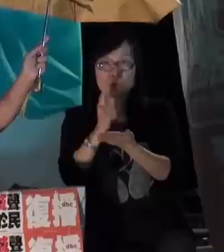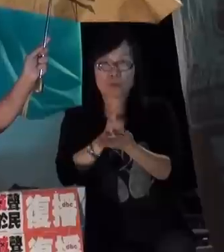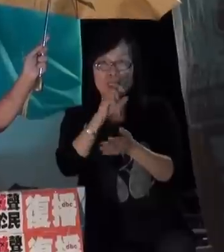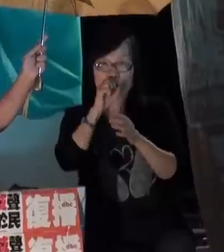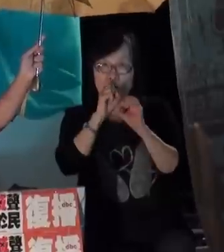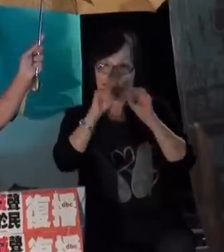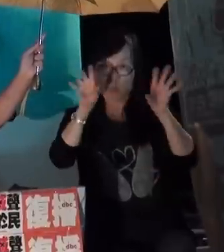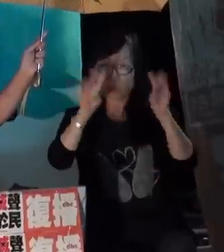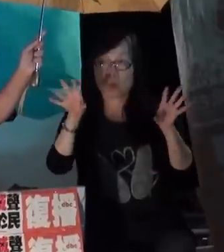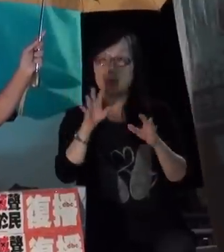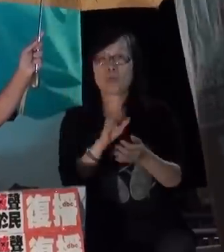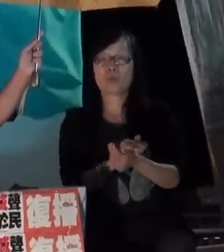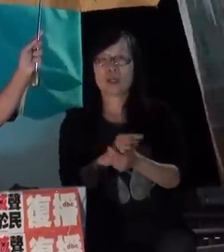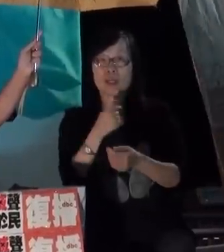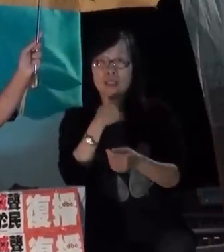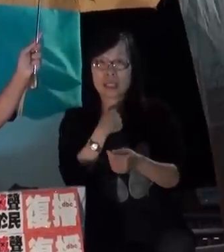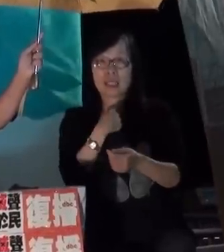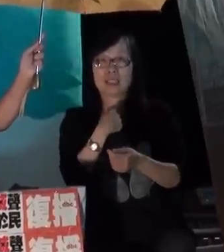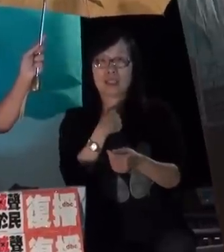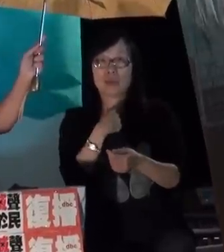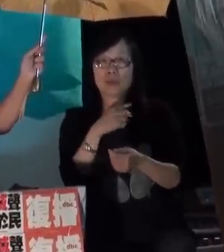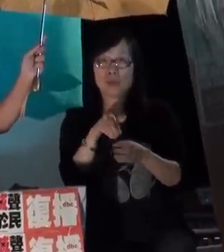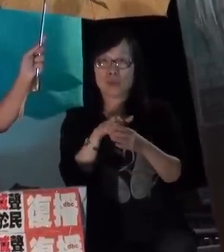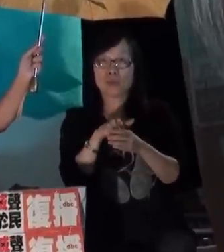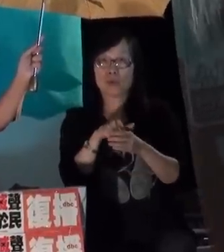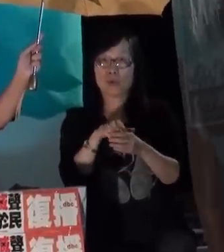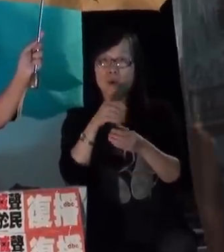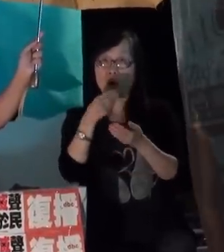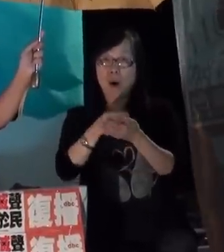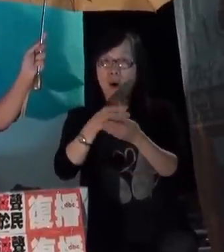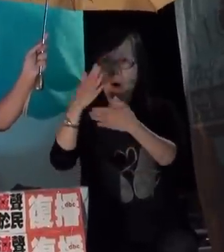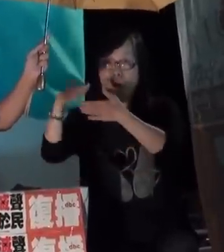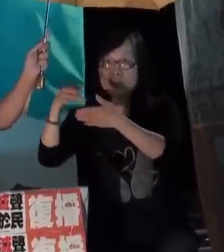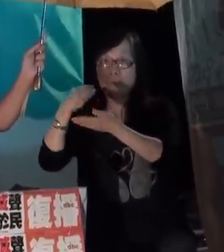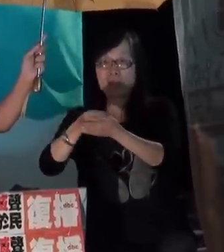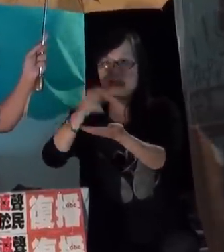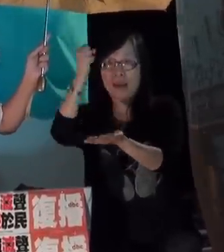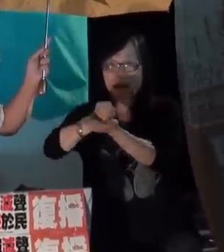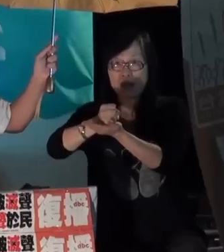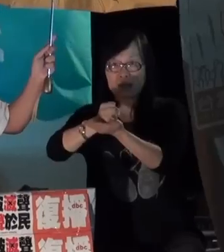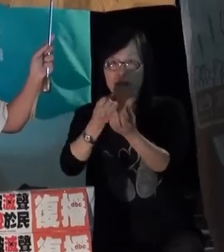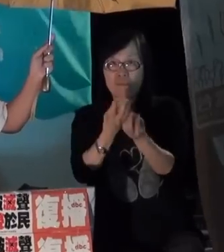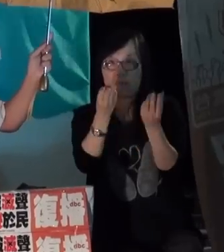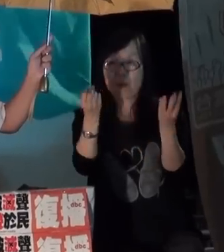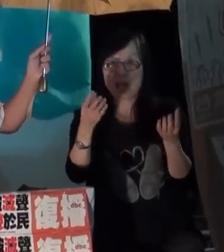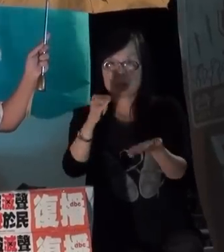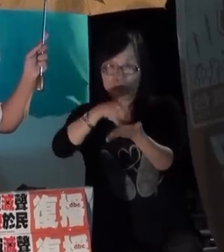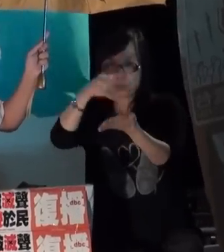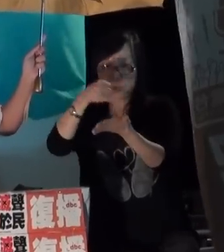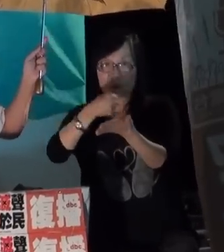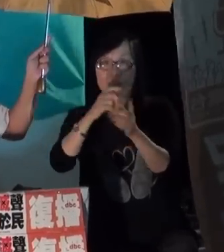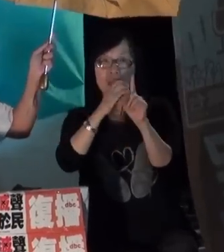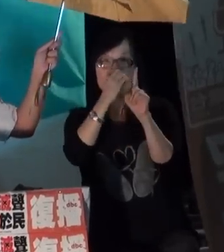宣布，就話要開徵呢個外地買家嘅印花税15%。